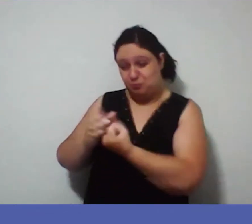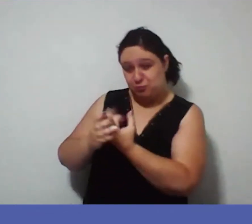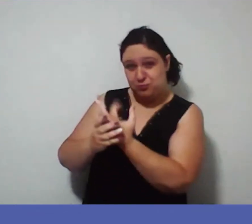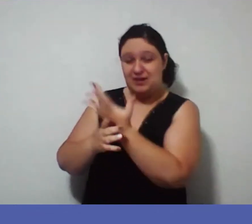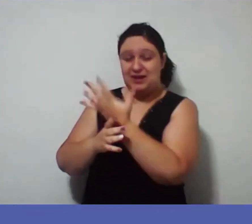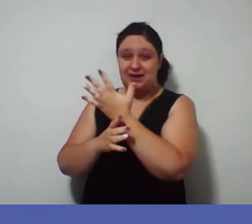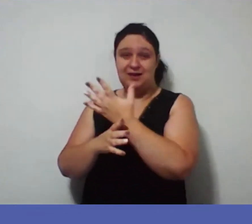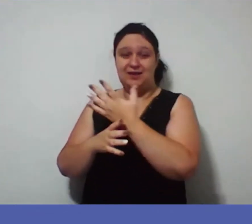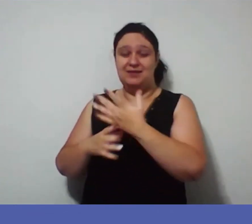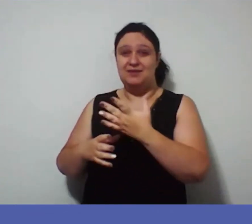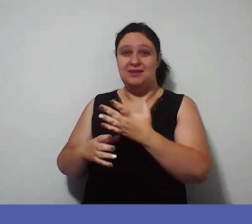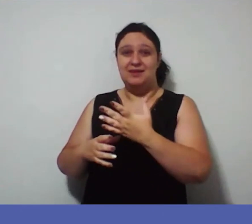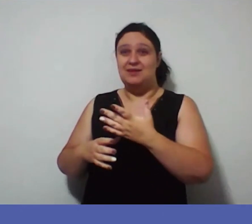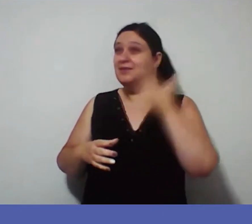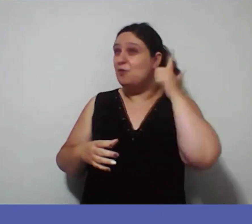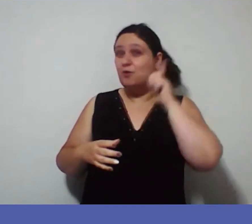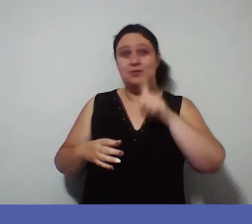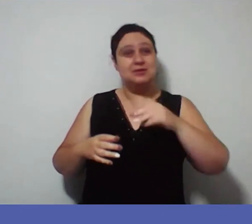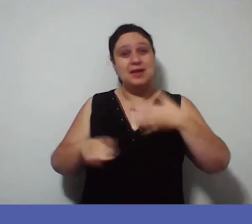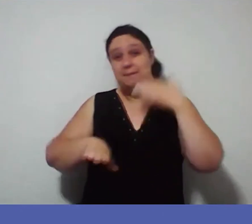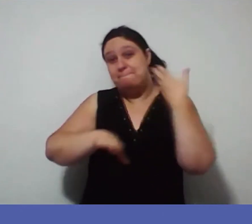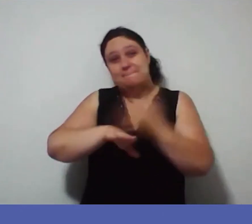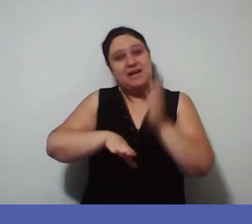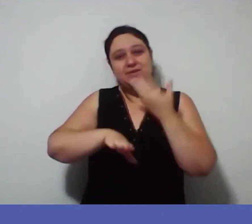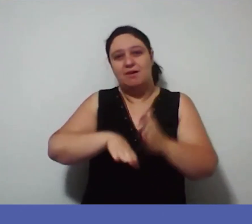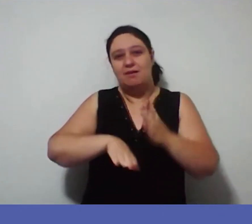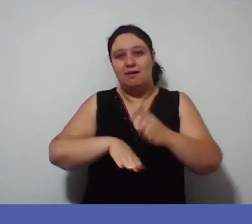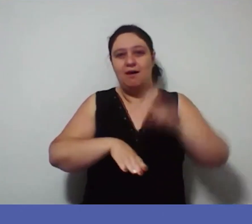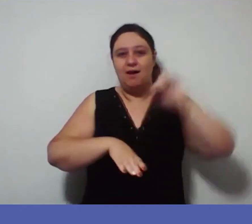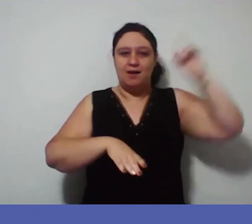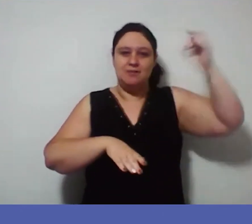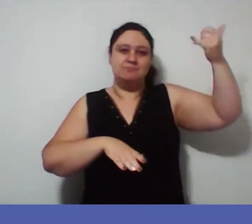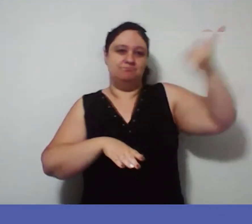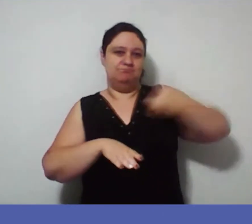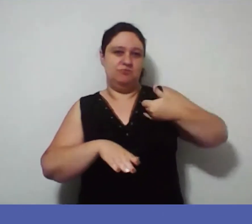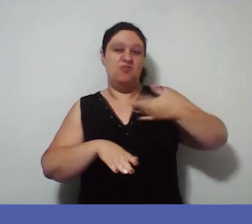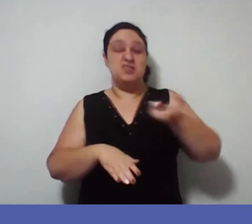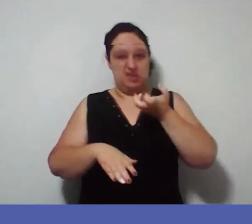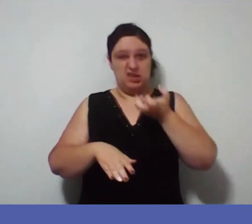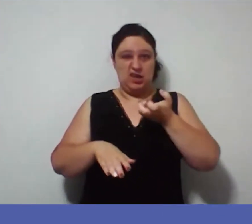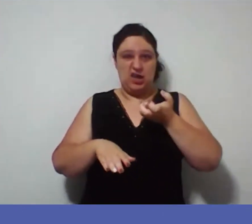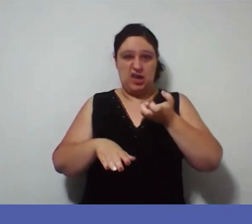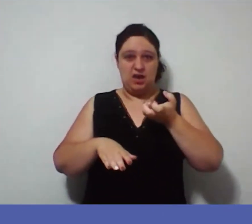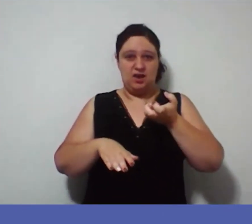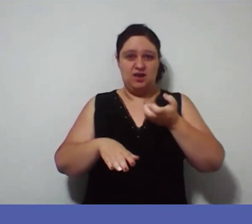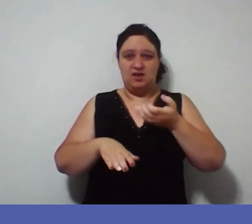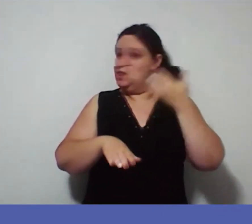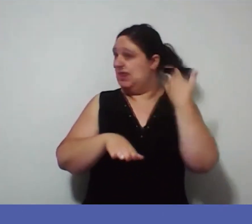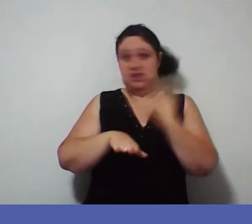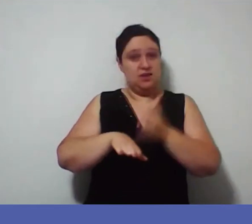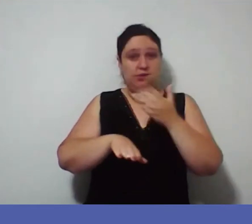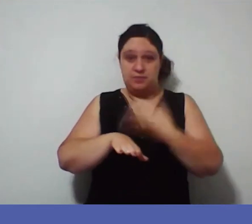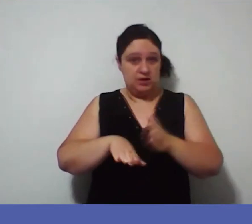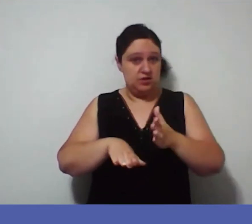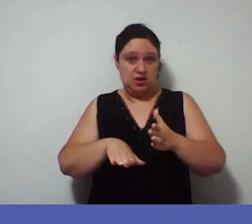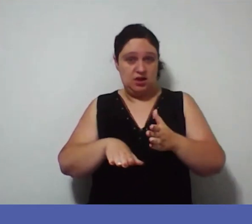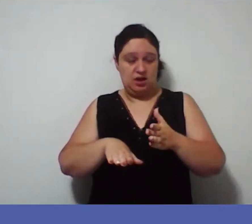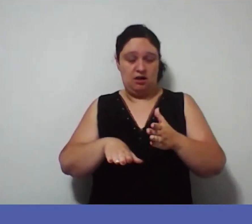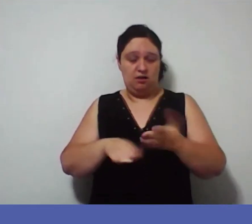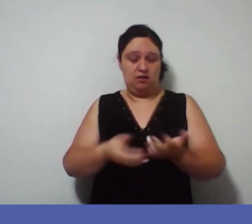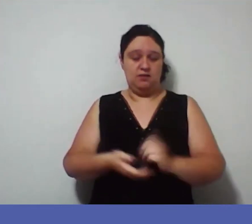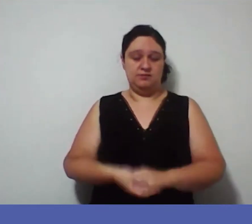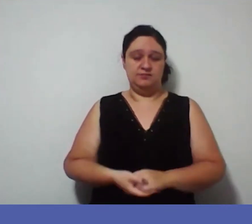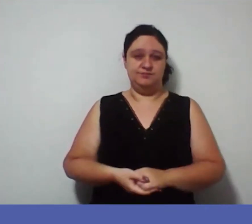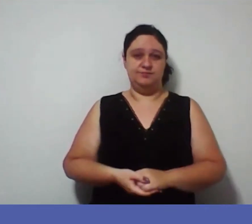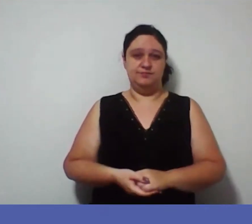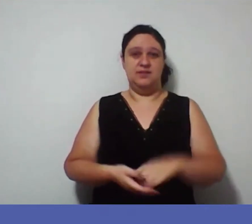infrutífera. Você quer ficar infrutífero? Você quer que a palavra que entrou em você fique infrutífera? Isto é, não